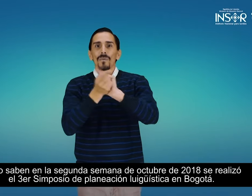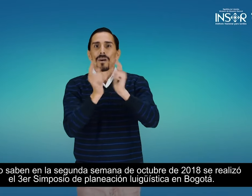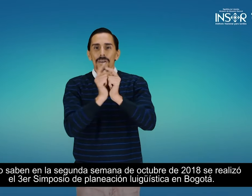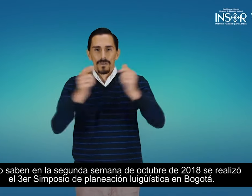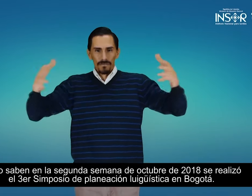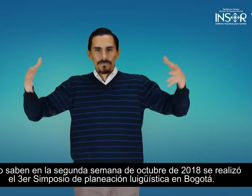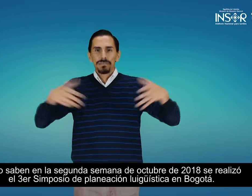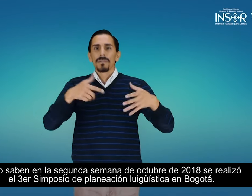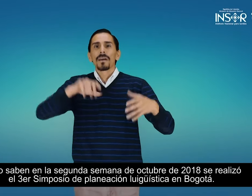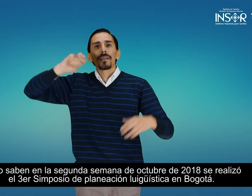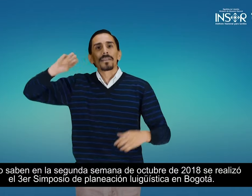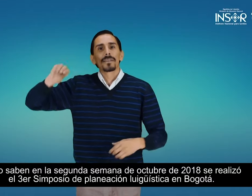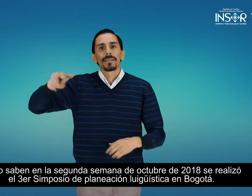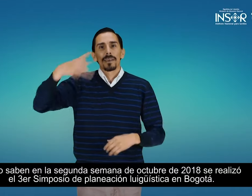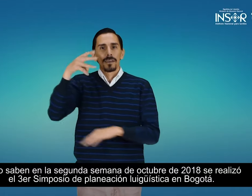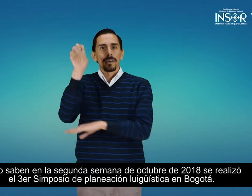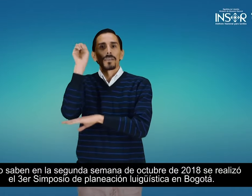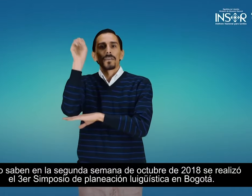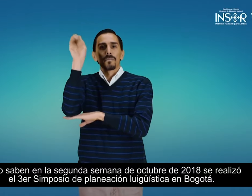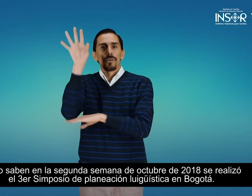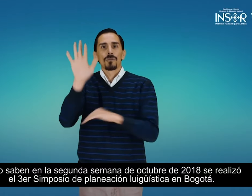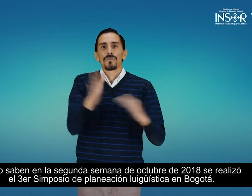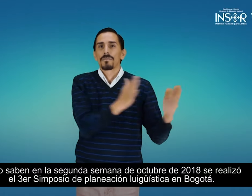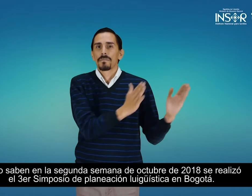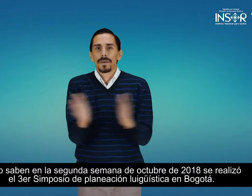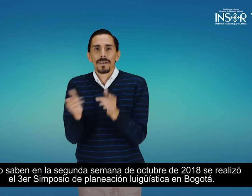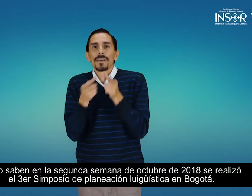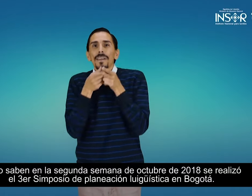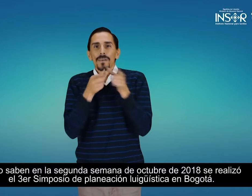simposio de planeación lingüística en Bogotá.